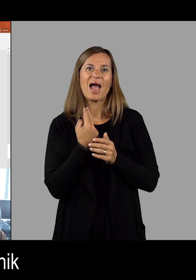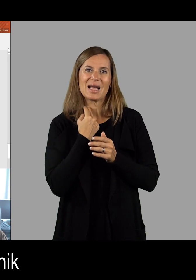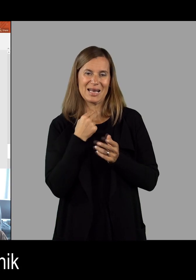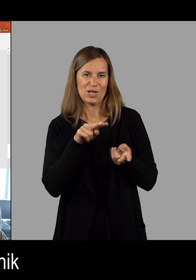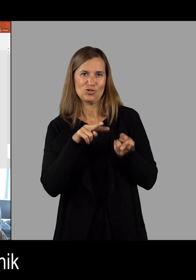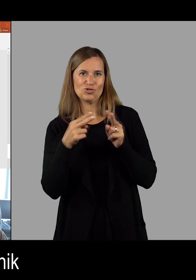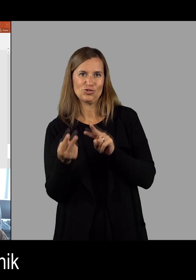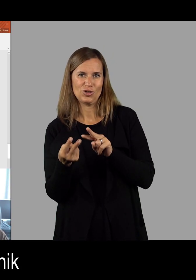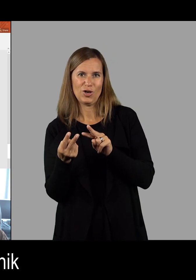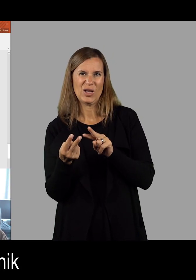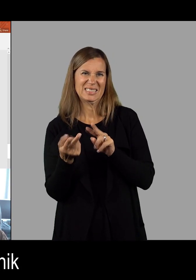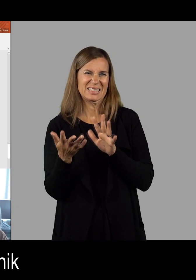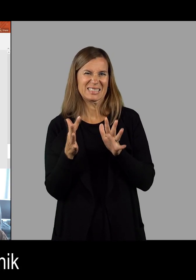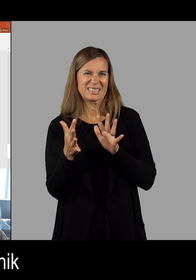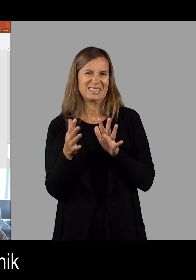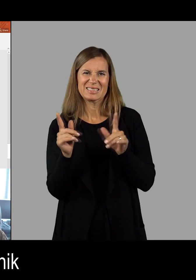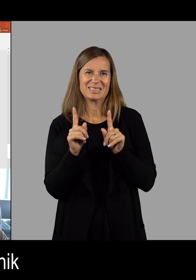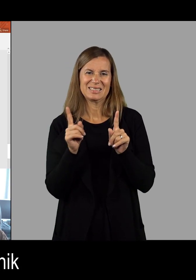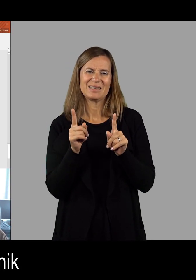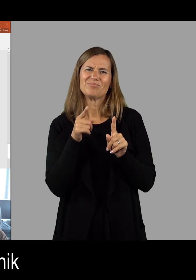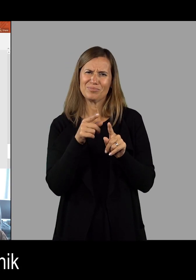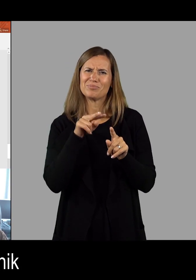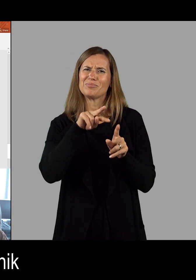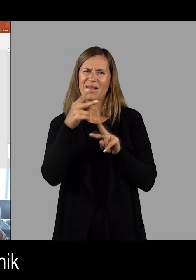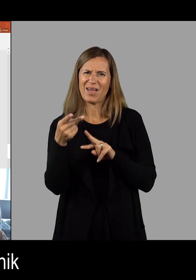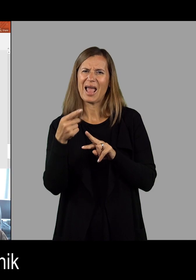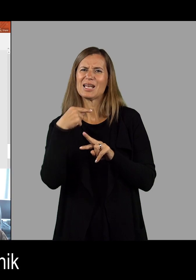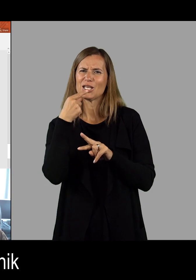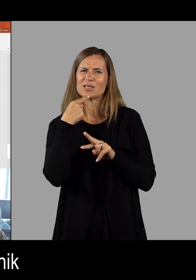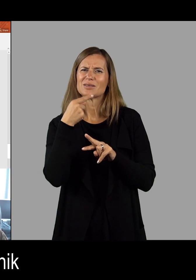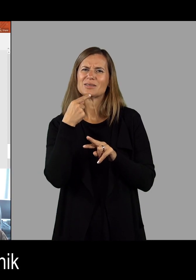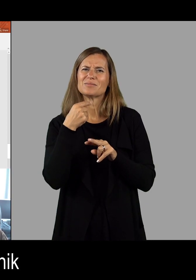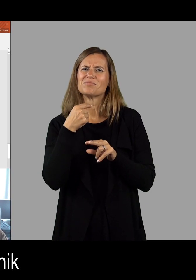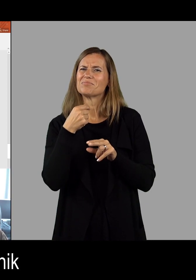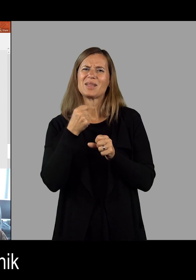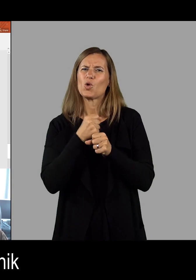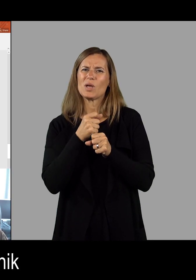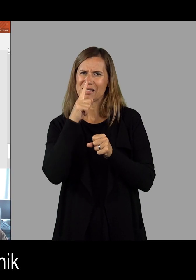Well, Ja, očitno prevajalnik deluje malo slabše.